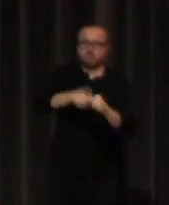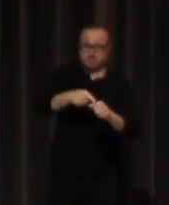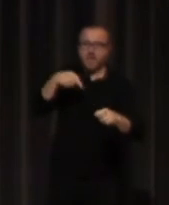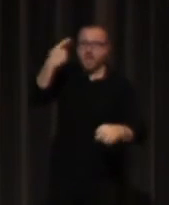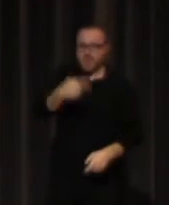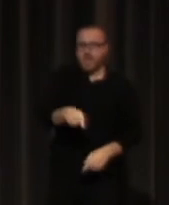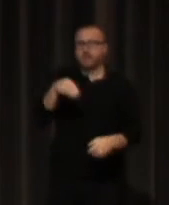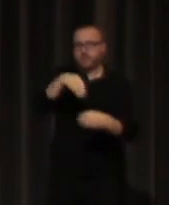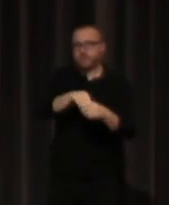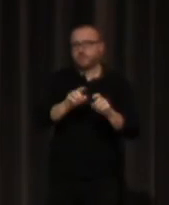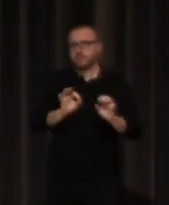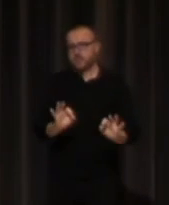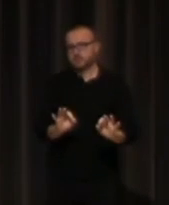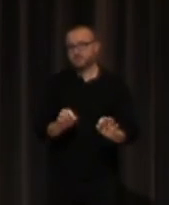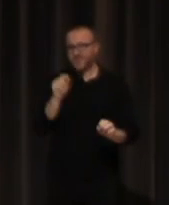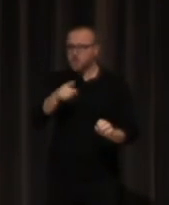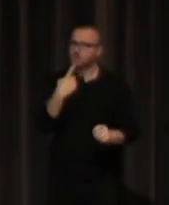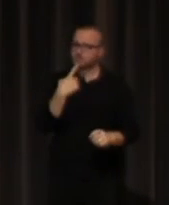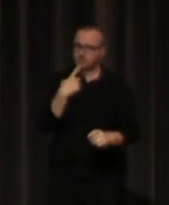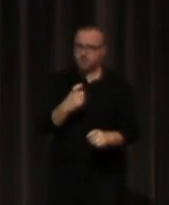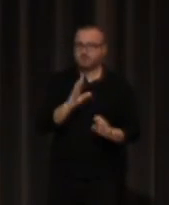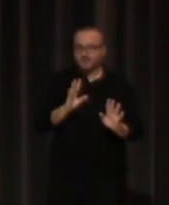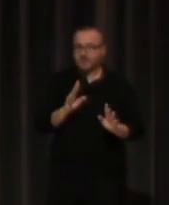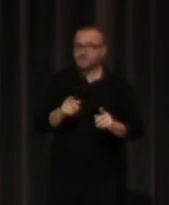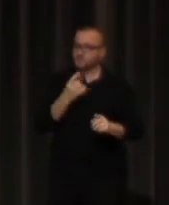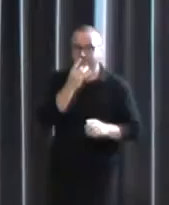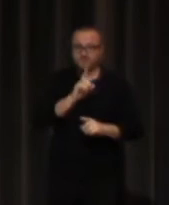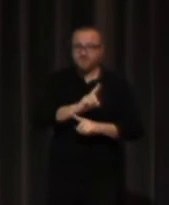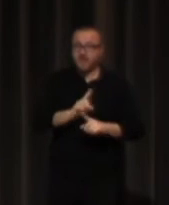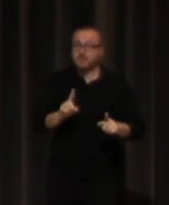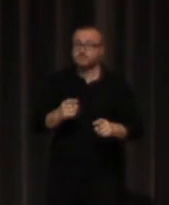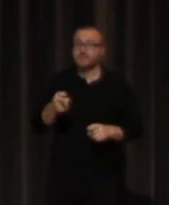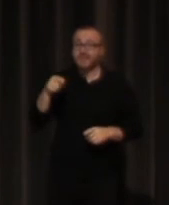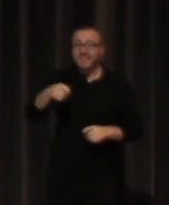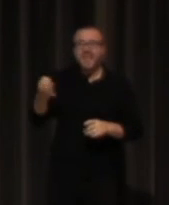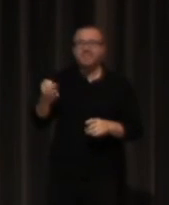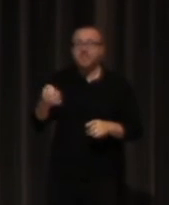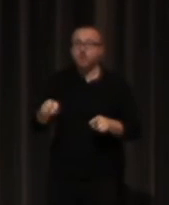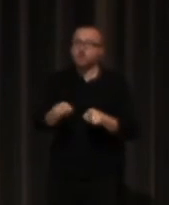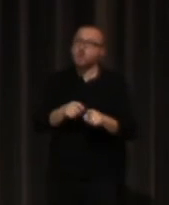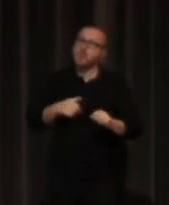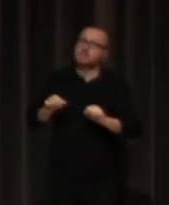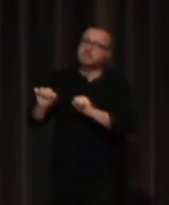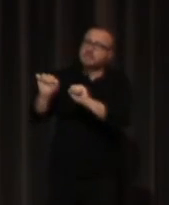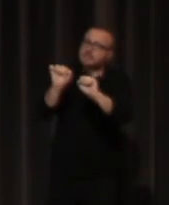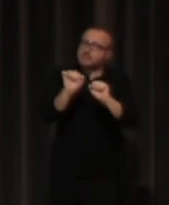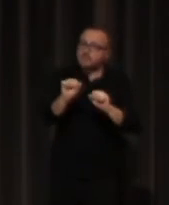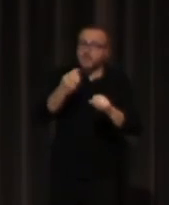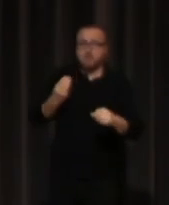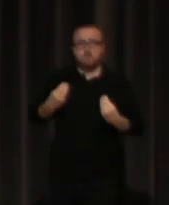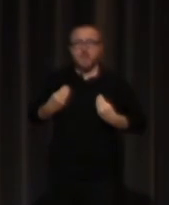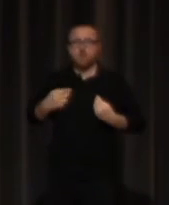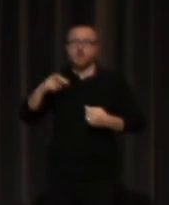molt difícil. Per això cal preservar aquelles